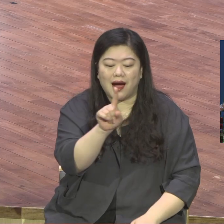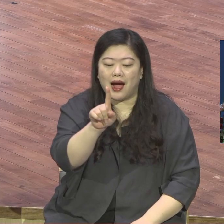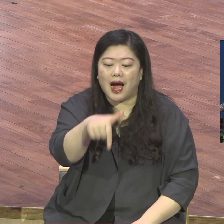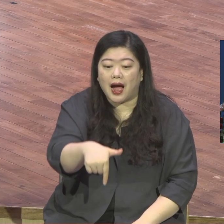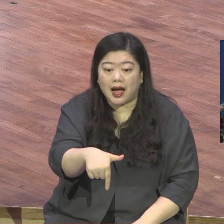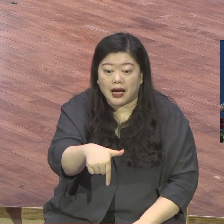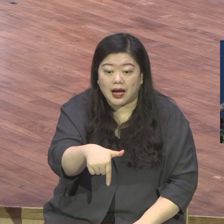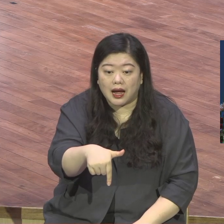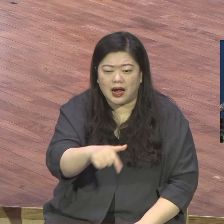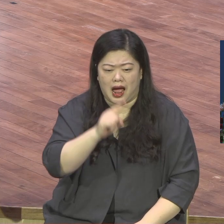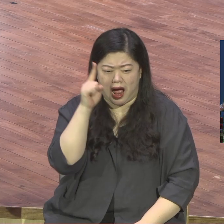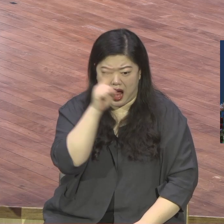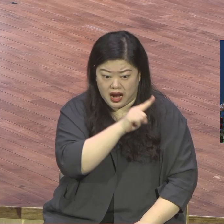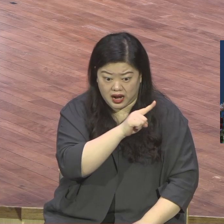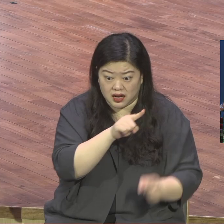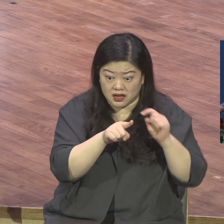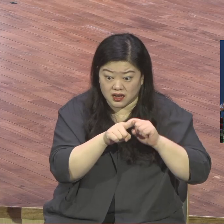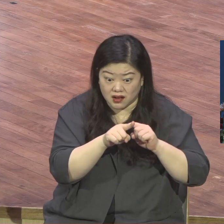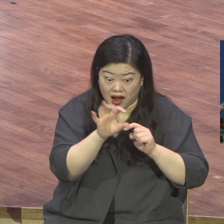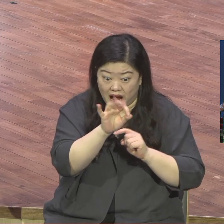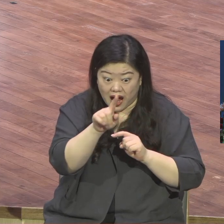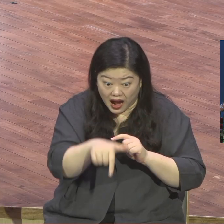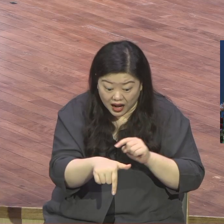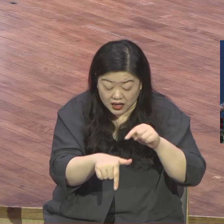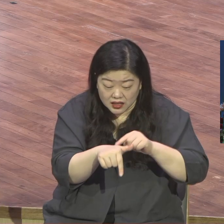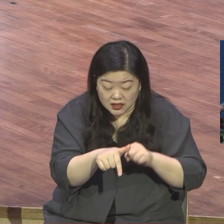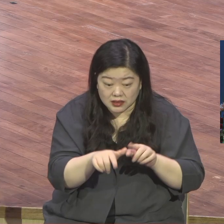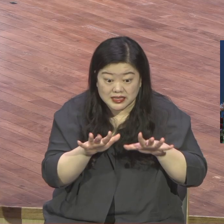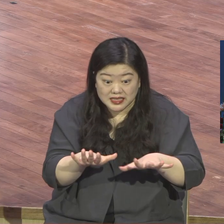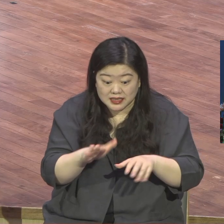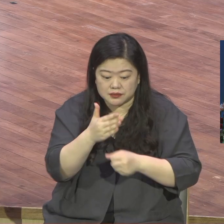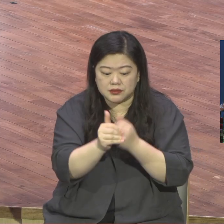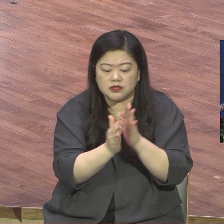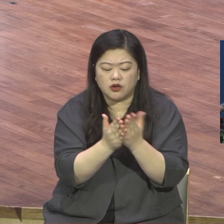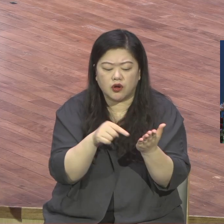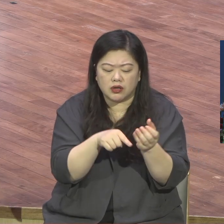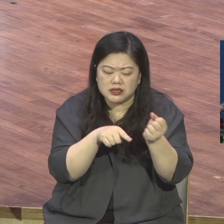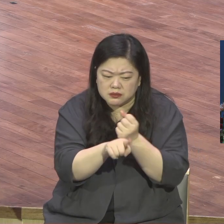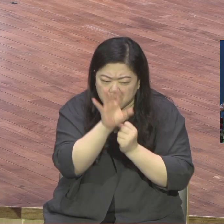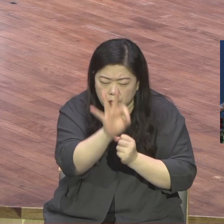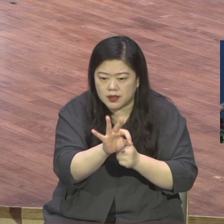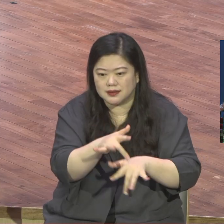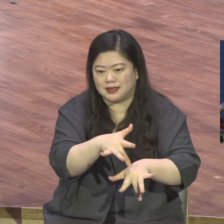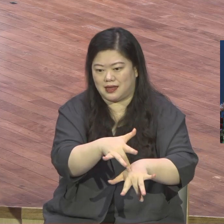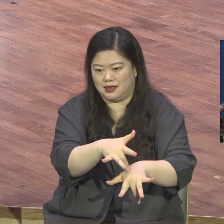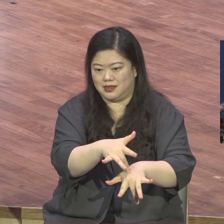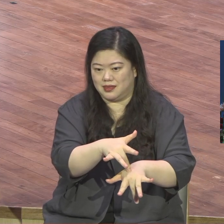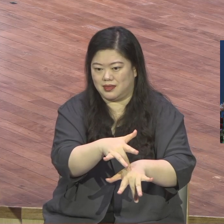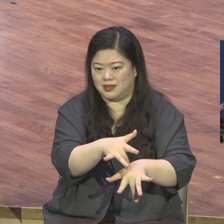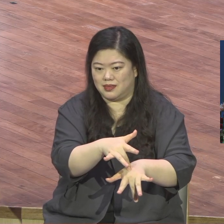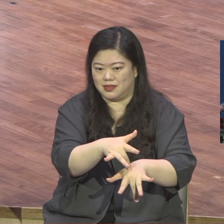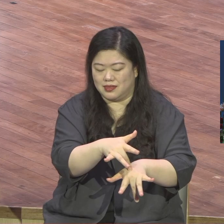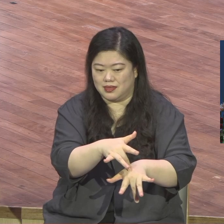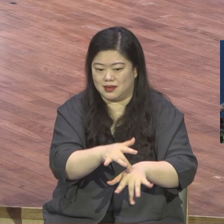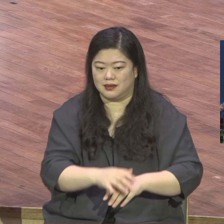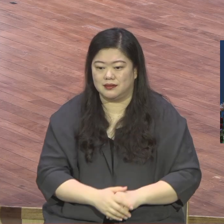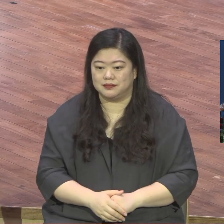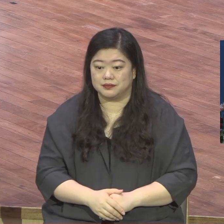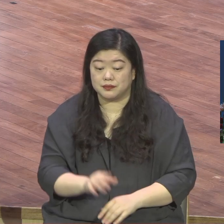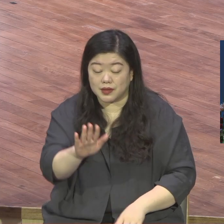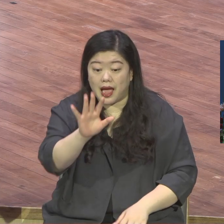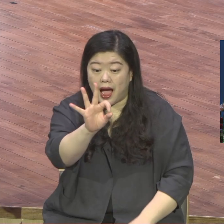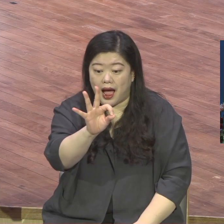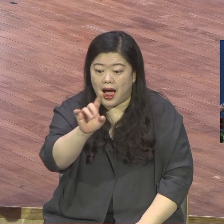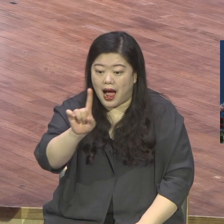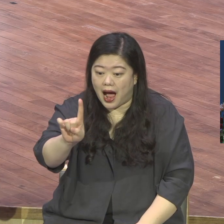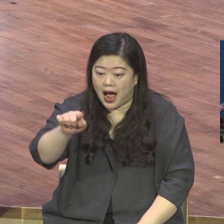그리스도를 비유하지요. 속하라 이 표현은요 원어적으로 속하라 이 말은 악교를 붙인다는 뜻이에요. 악교 아시죠?